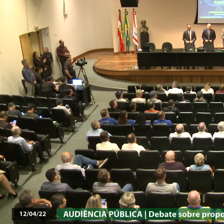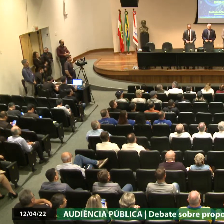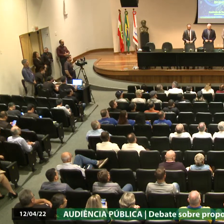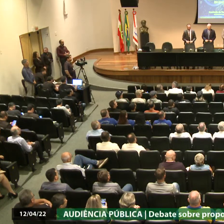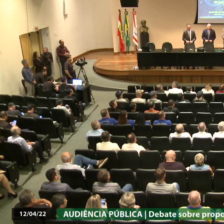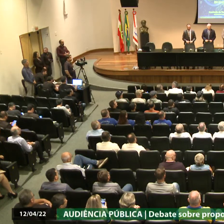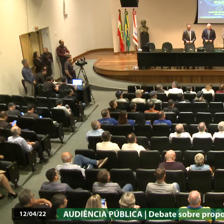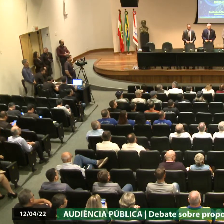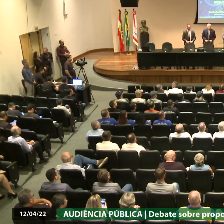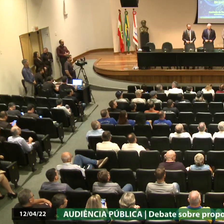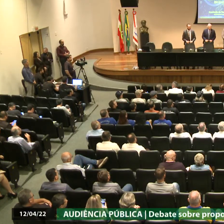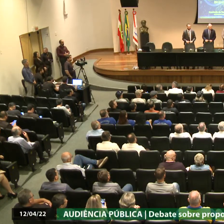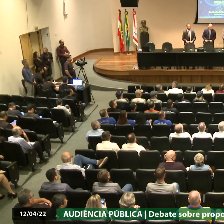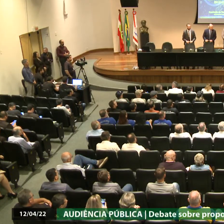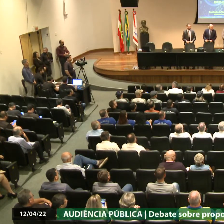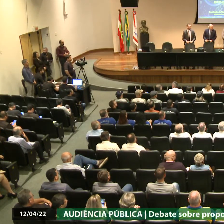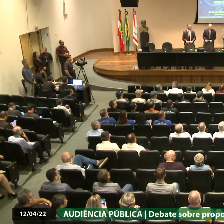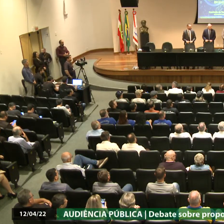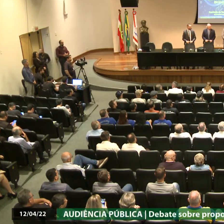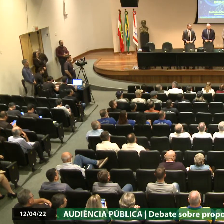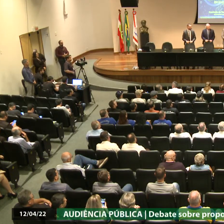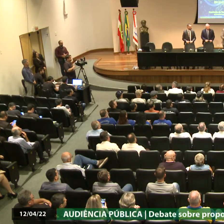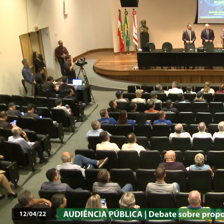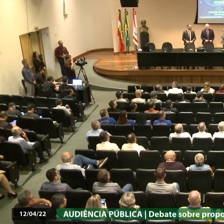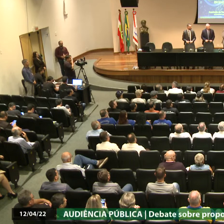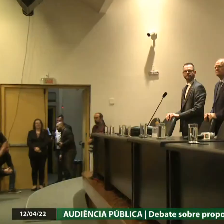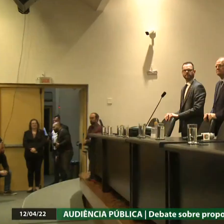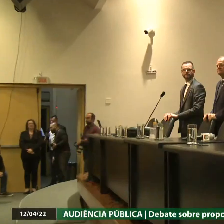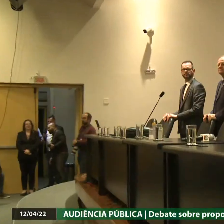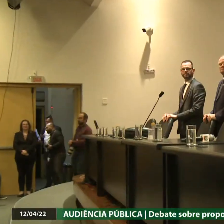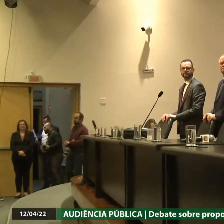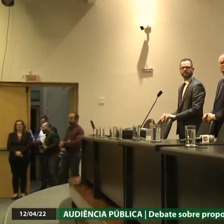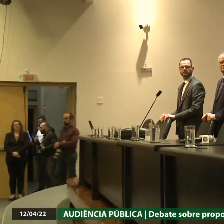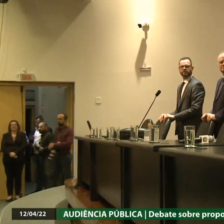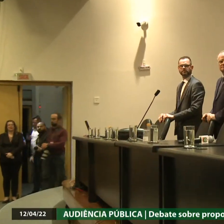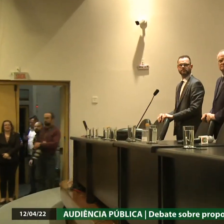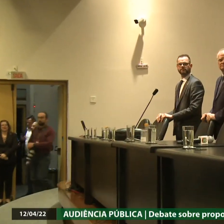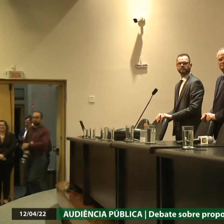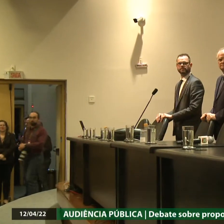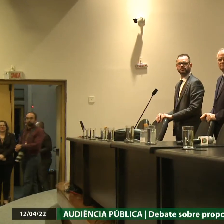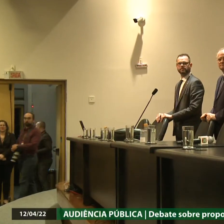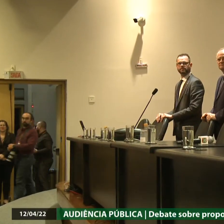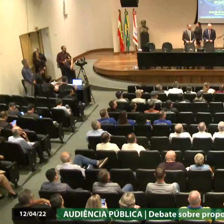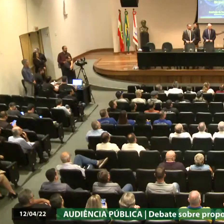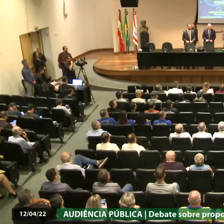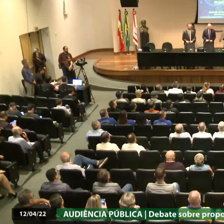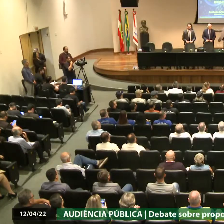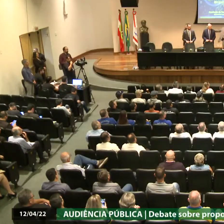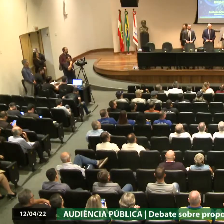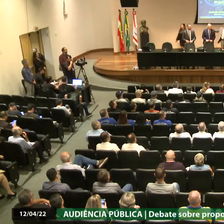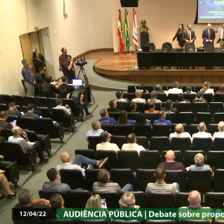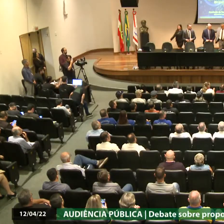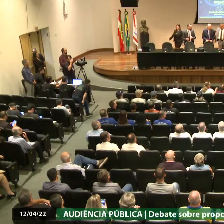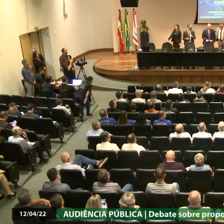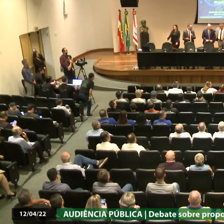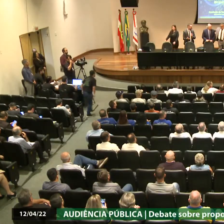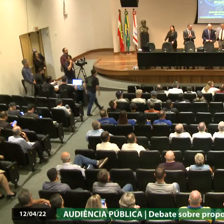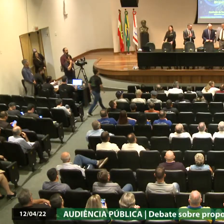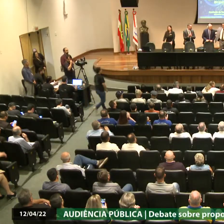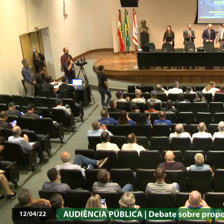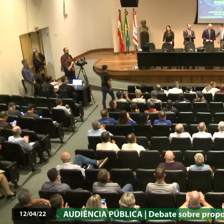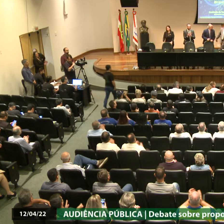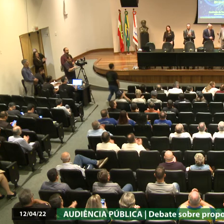o senhor coordenador do pro armas no Estado de Santa Catarina Gerson flor Santana